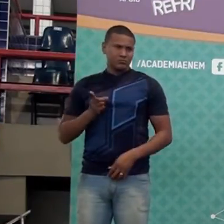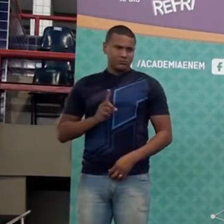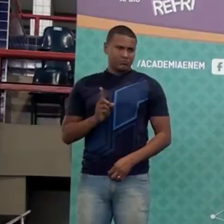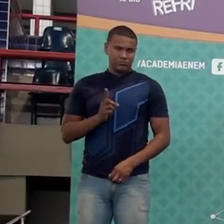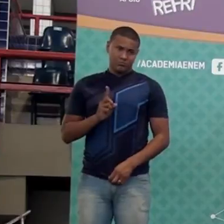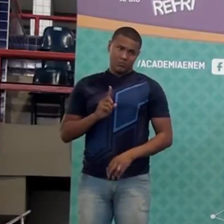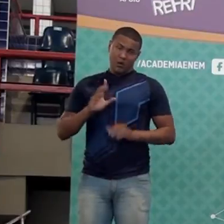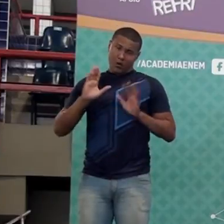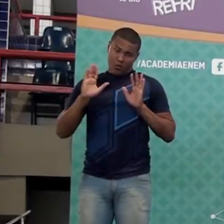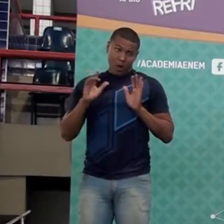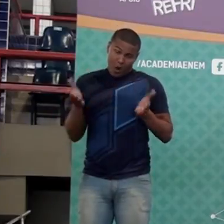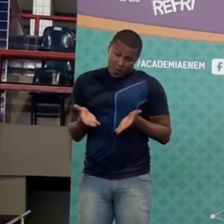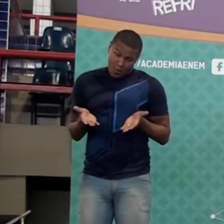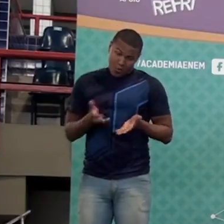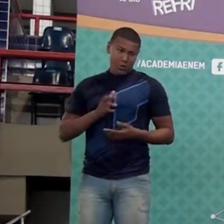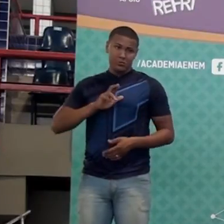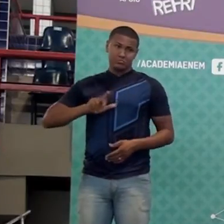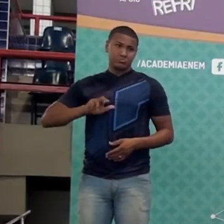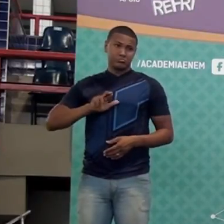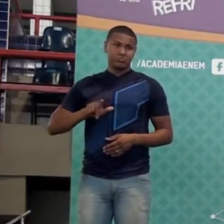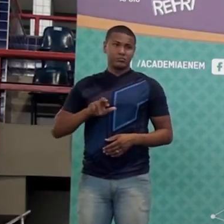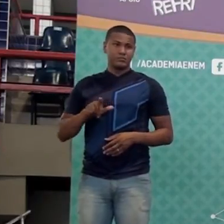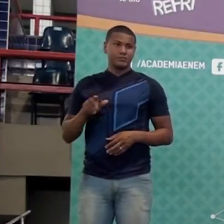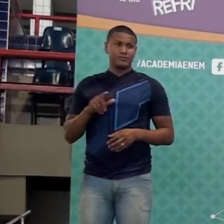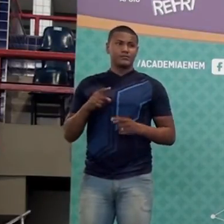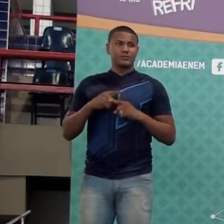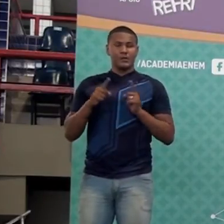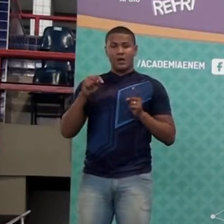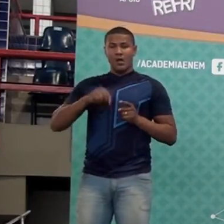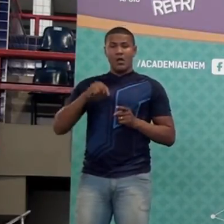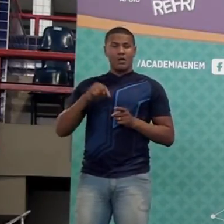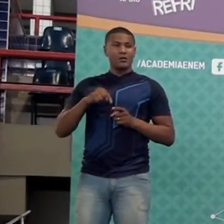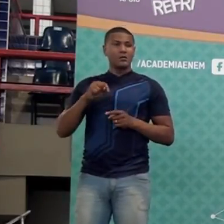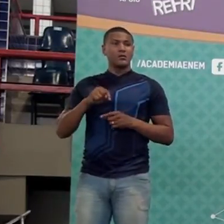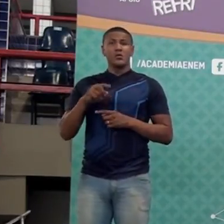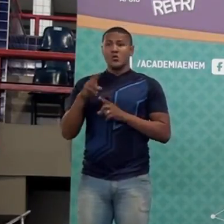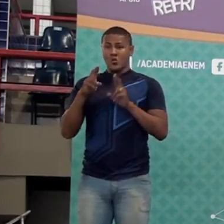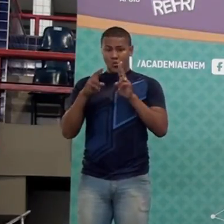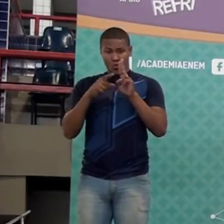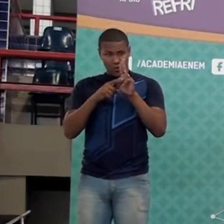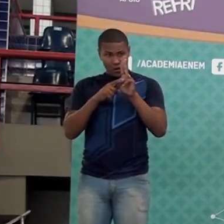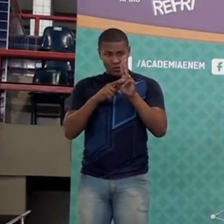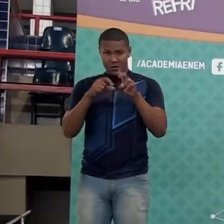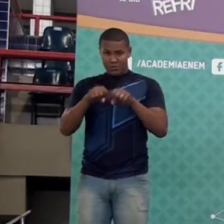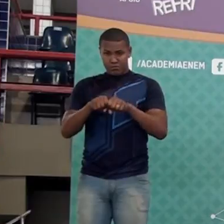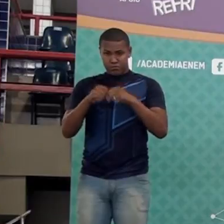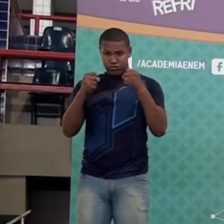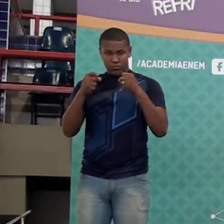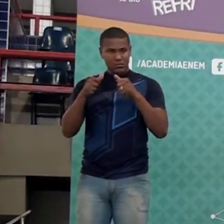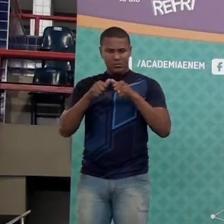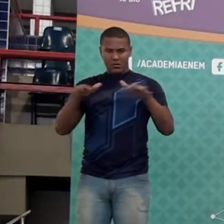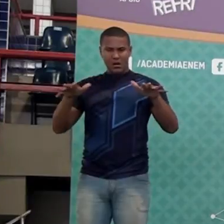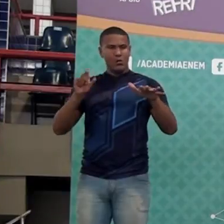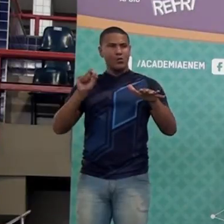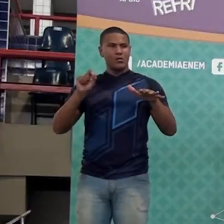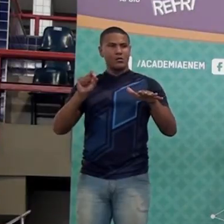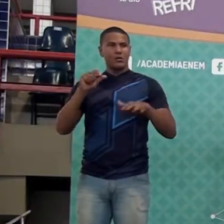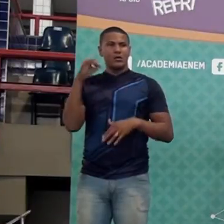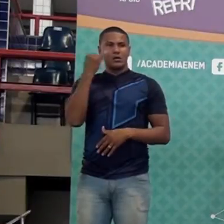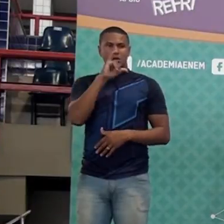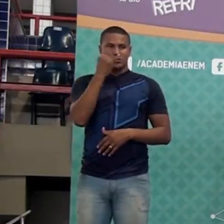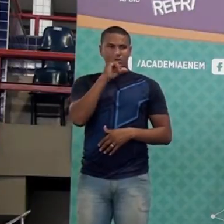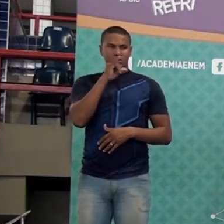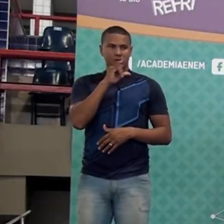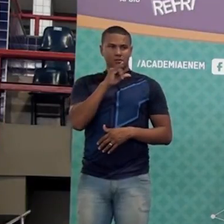gente fissura, tem como objetivo apenas a produção de energia elétrica. Aqui